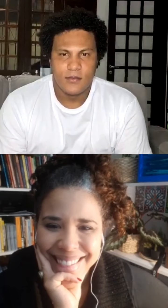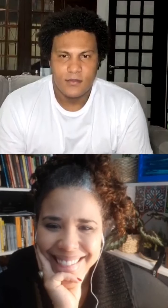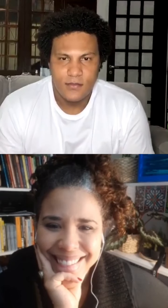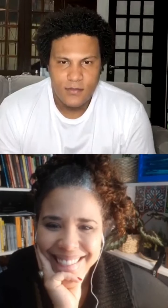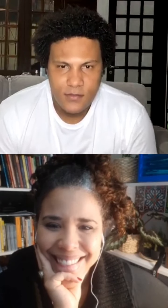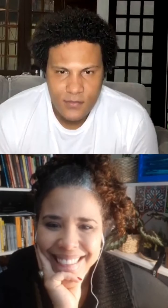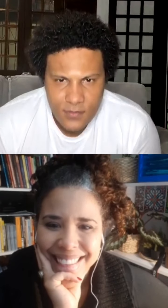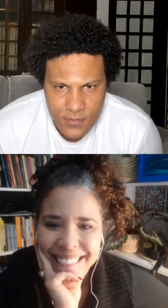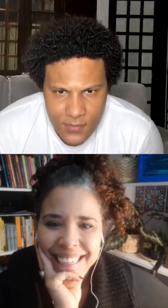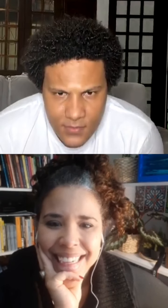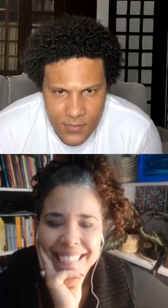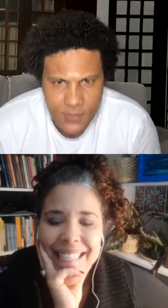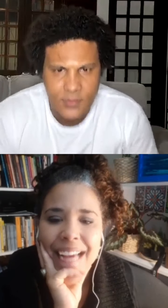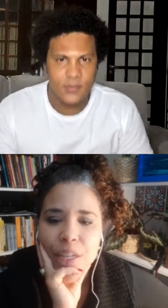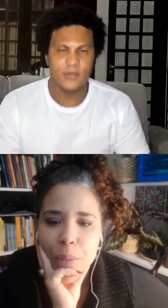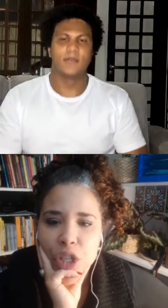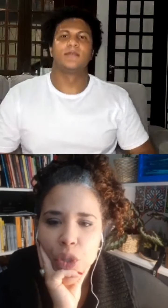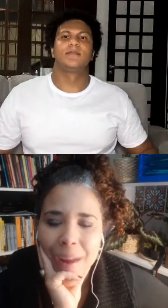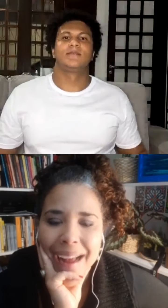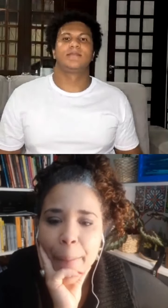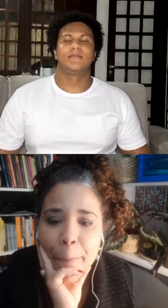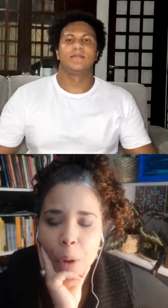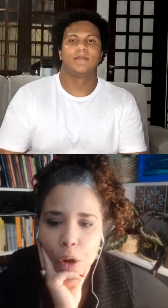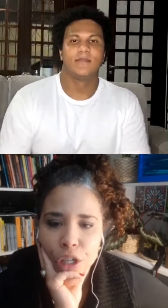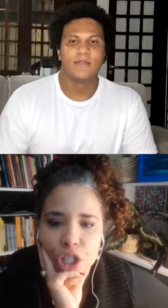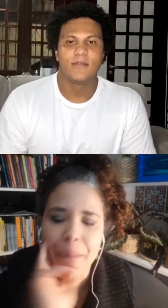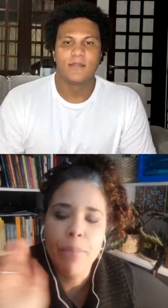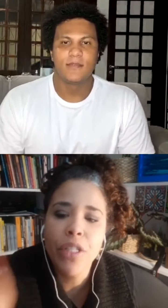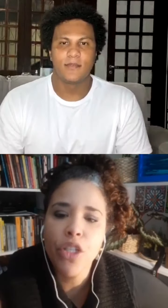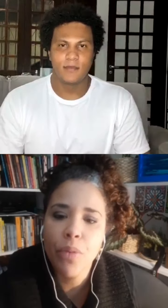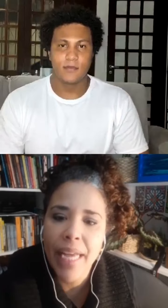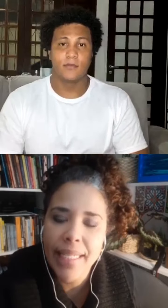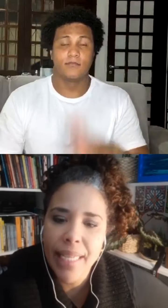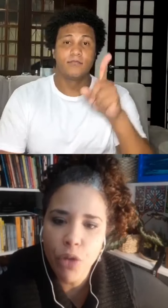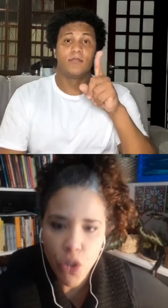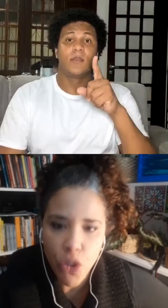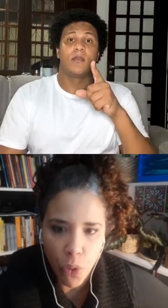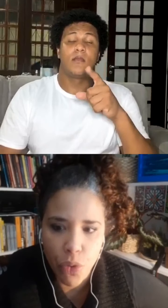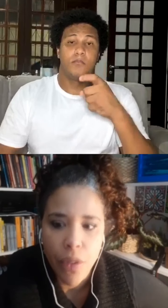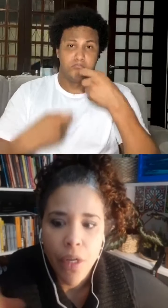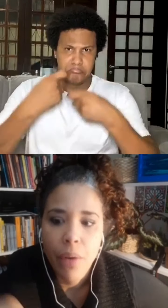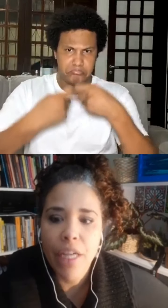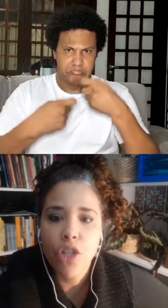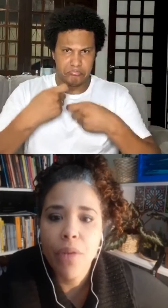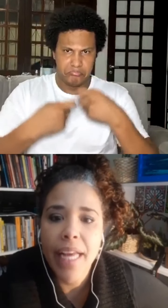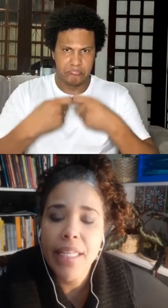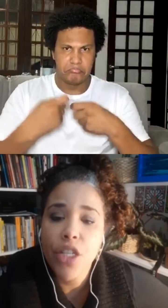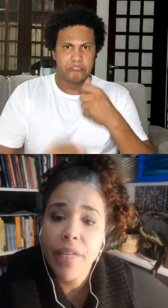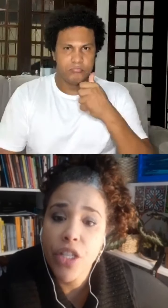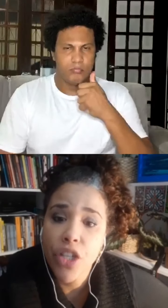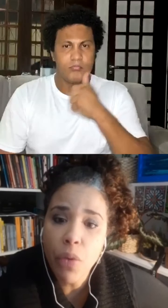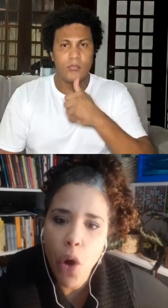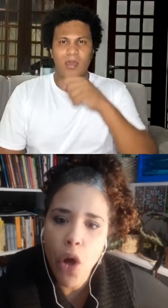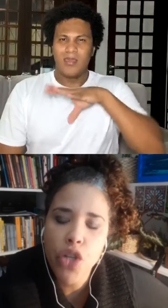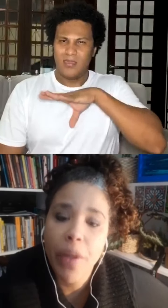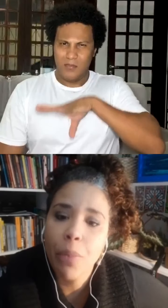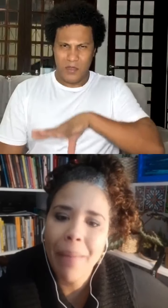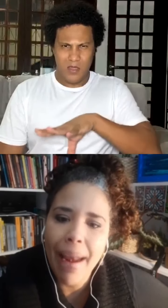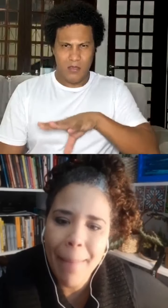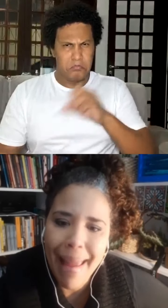pergunta. Sexo menstruada pode, para muitas mulheres é gostoso. O que as mulheres às vezes não gostam